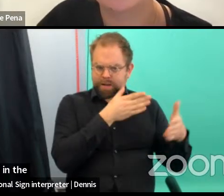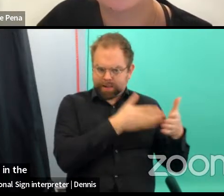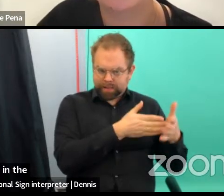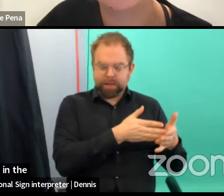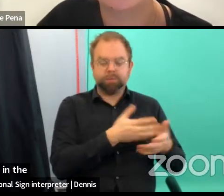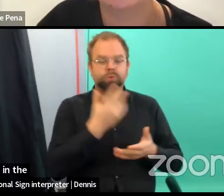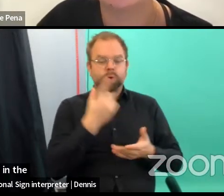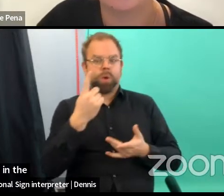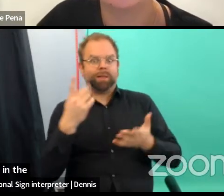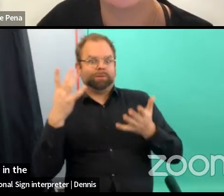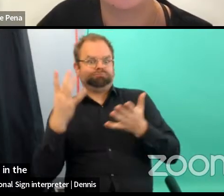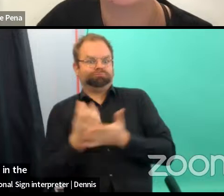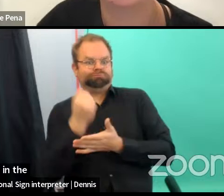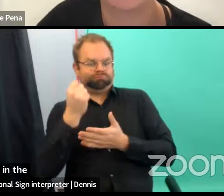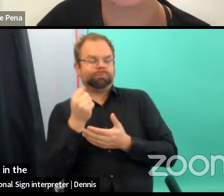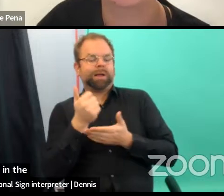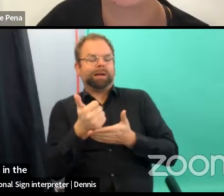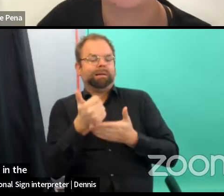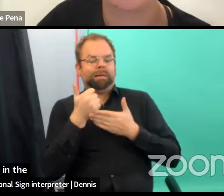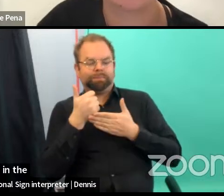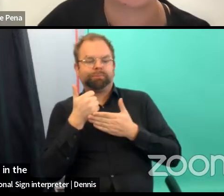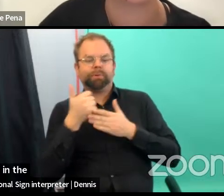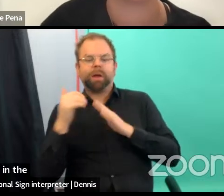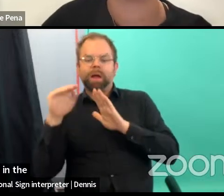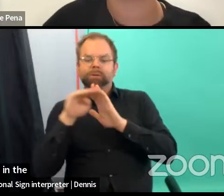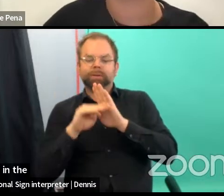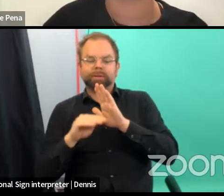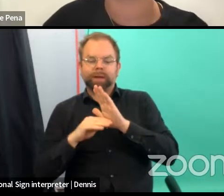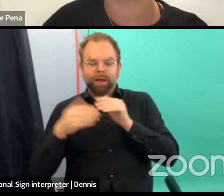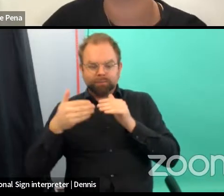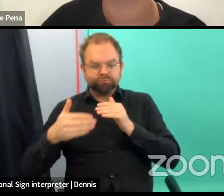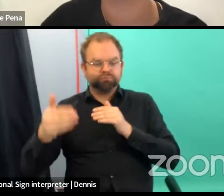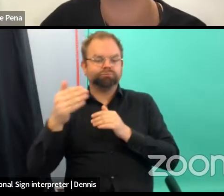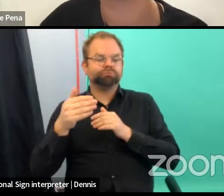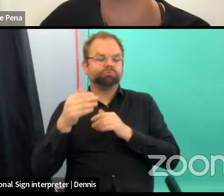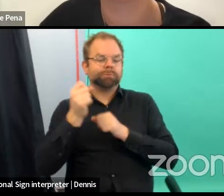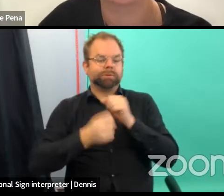Sí, claro, desde luego. Para mí, una enorme